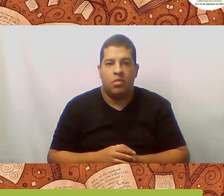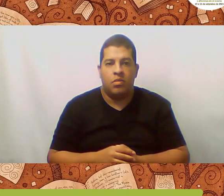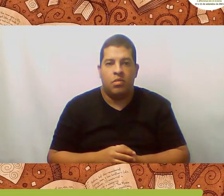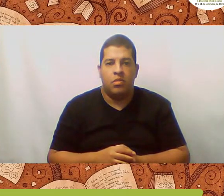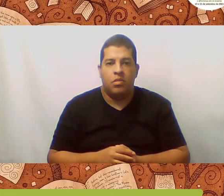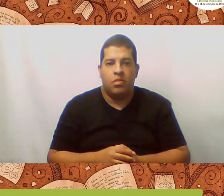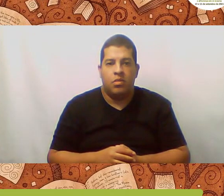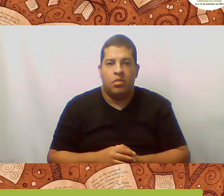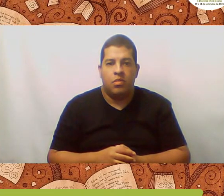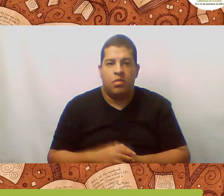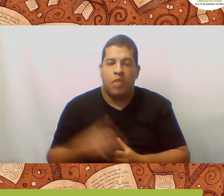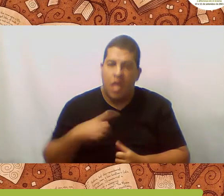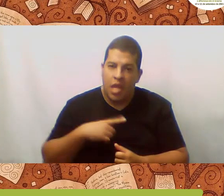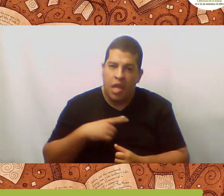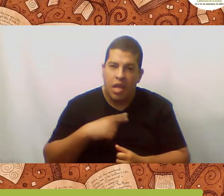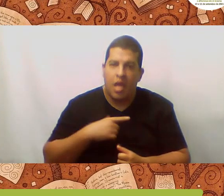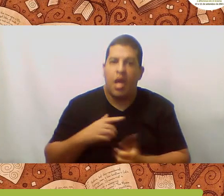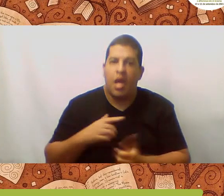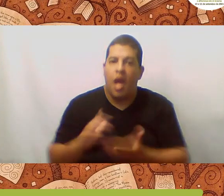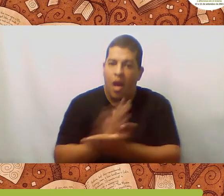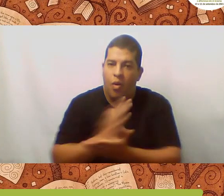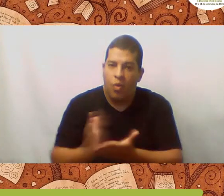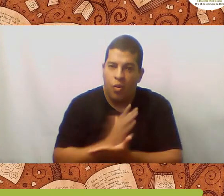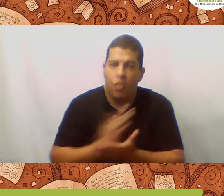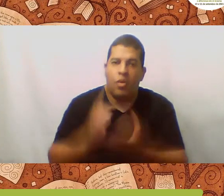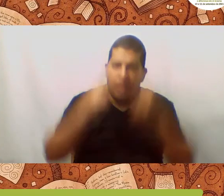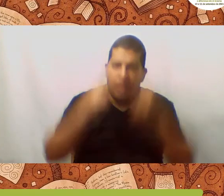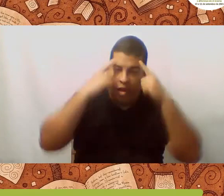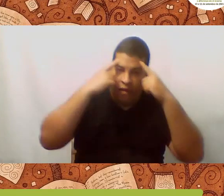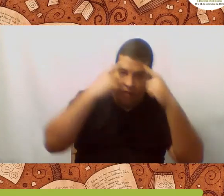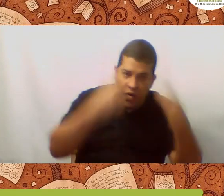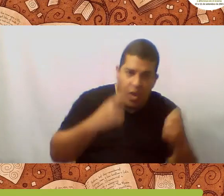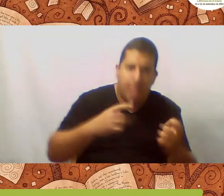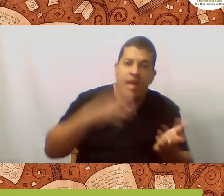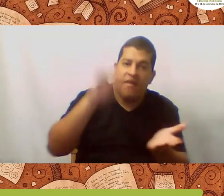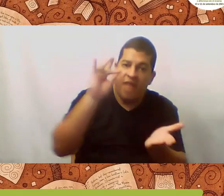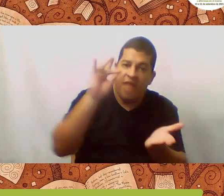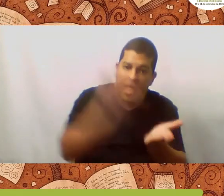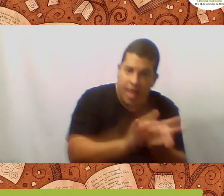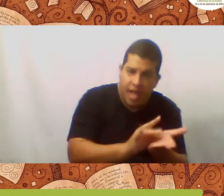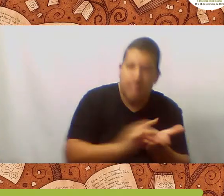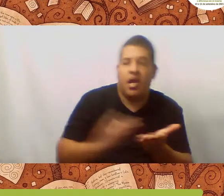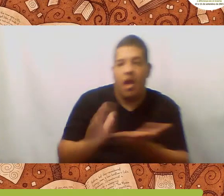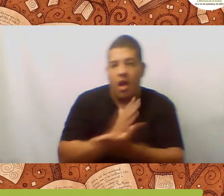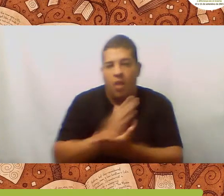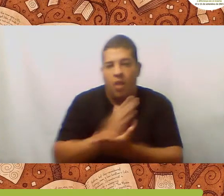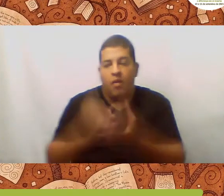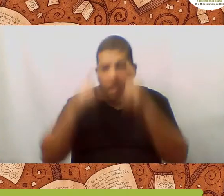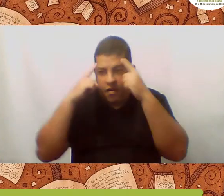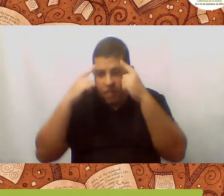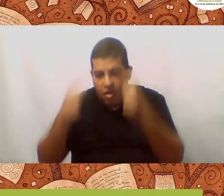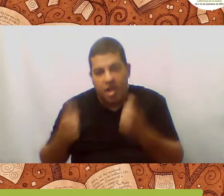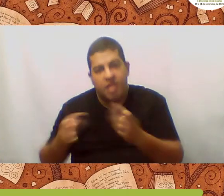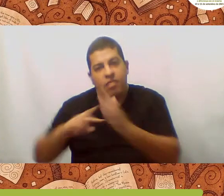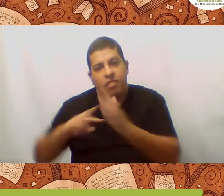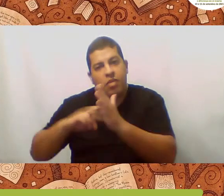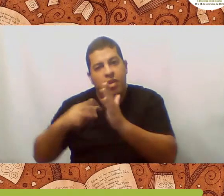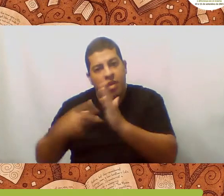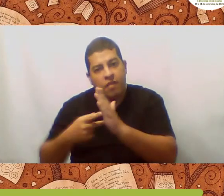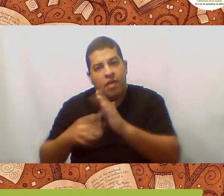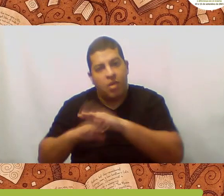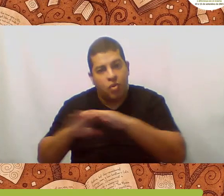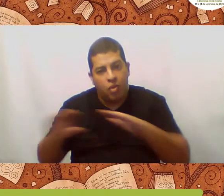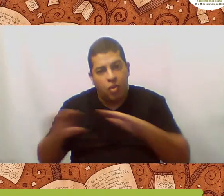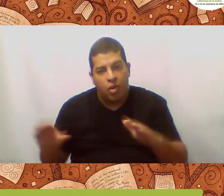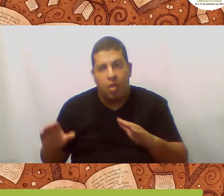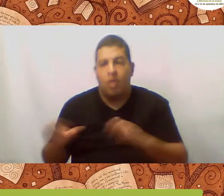Então, vai ter planos da violência simbólica e da violência real. Né? Vou evocar para